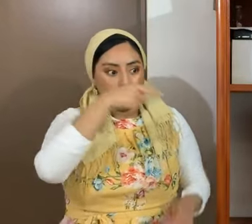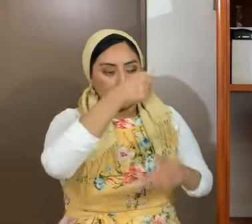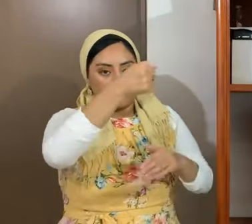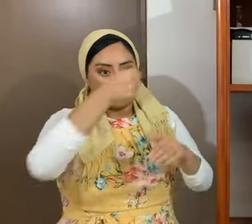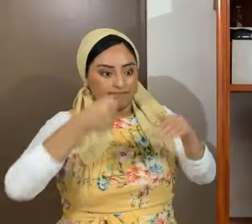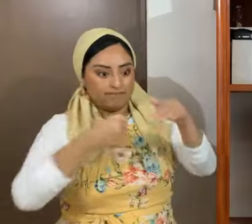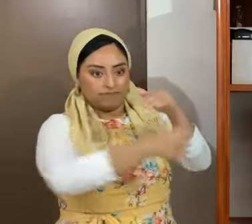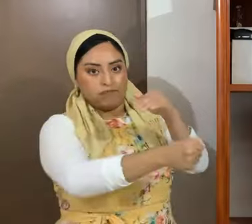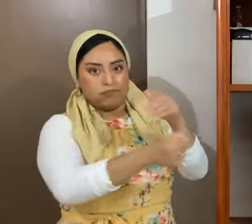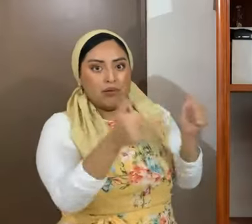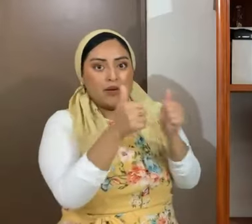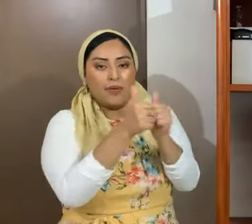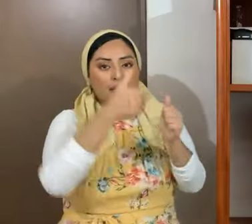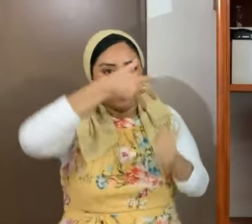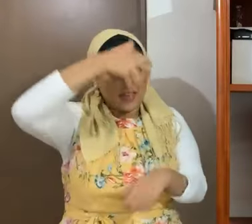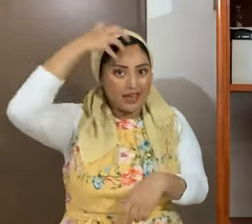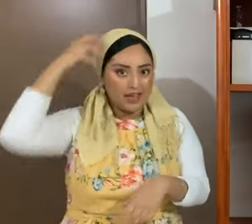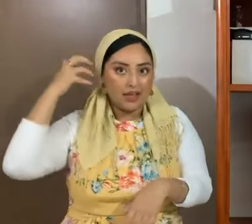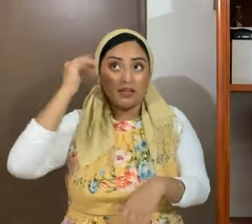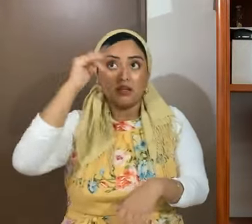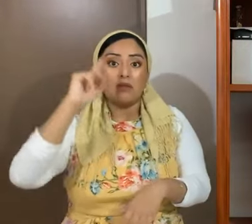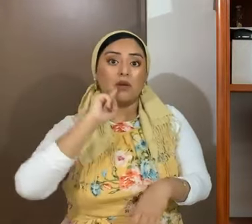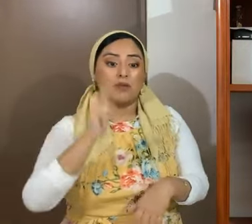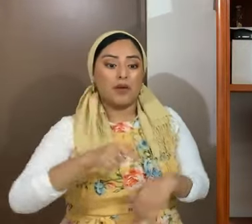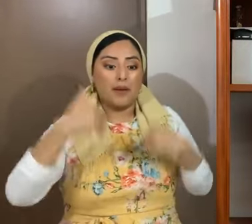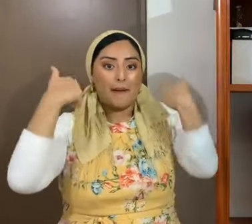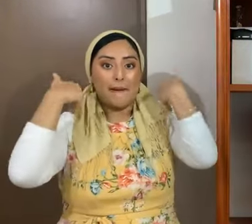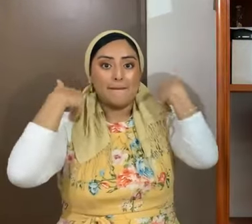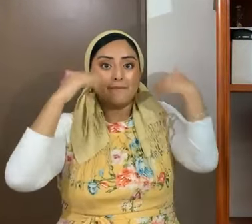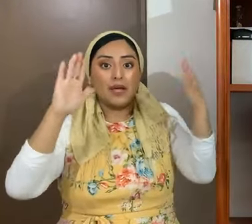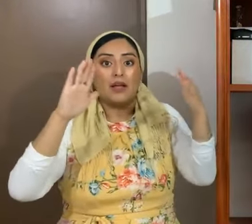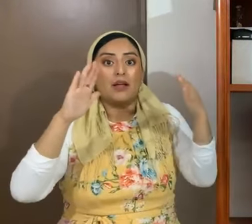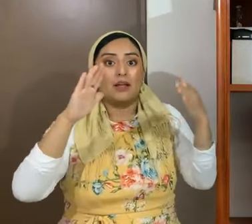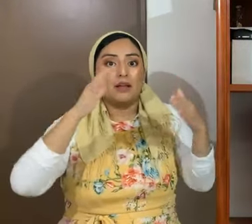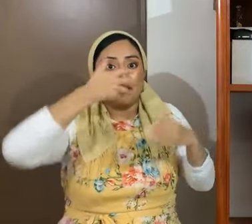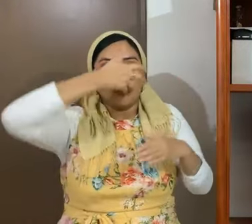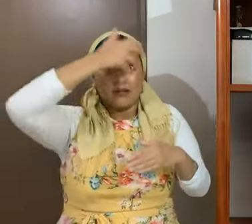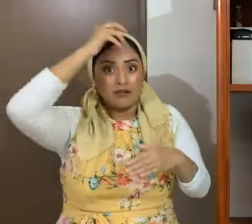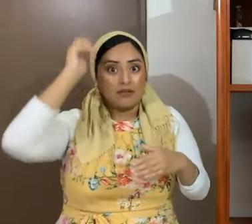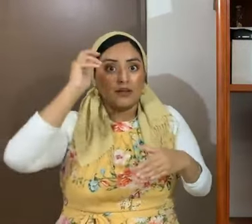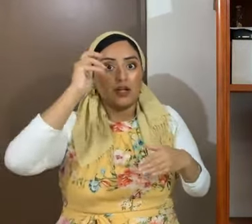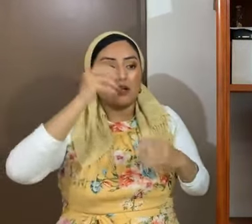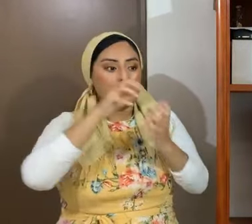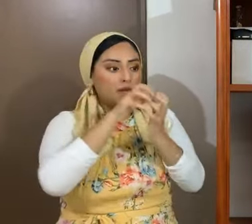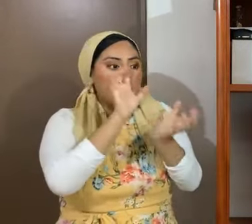foso de leones y el Eterno envió un malaj que cerró la boca de los leones y no le